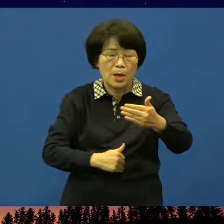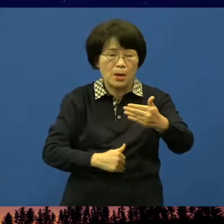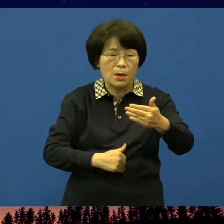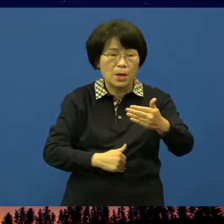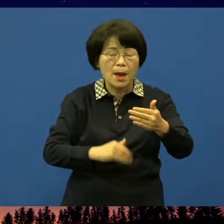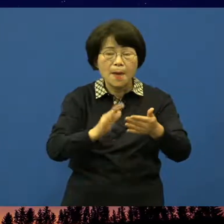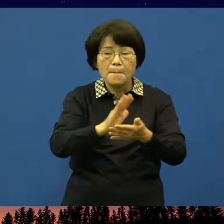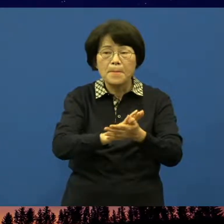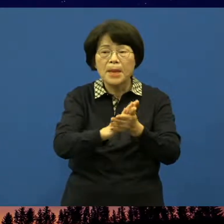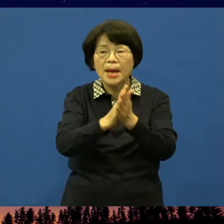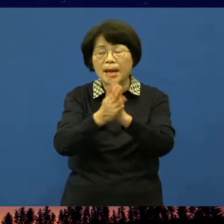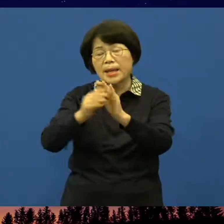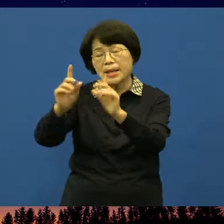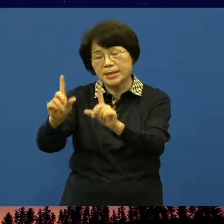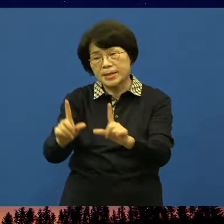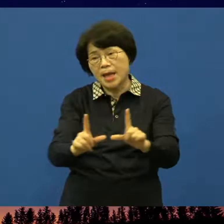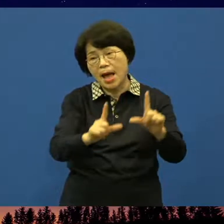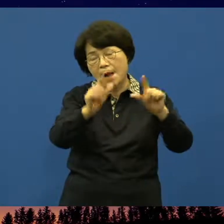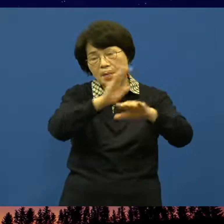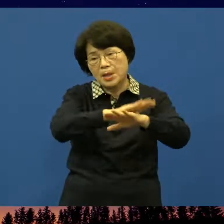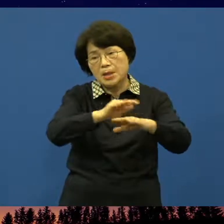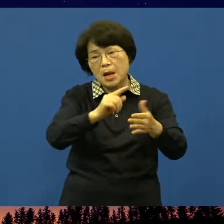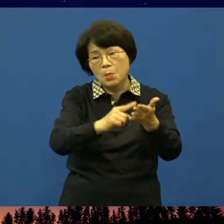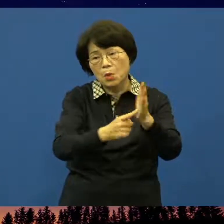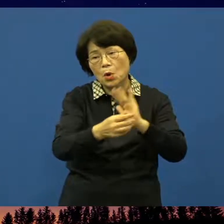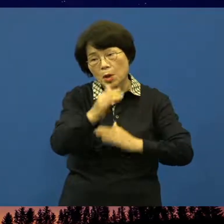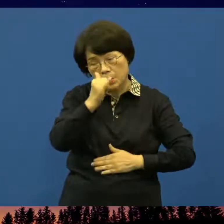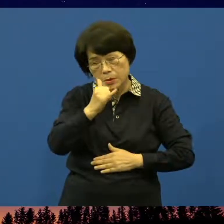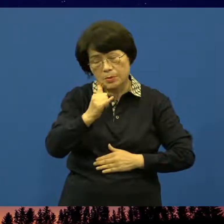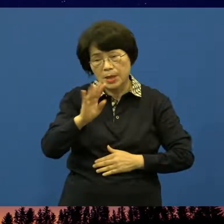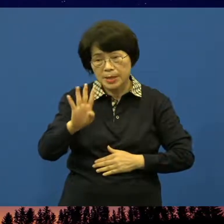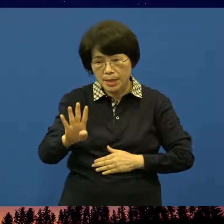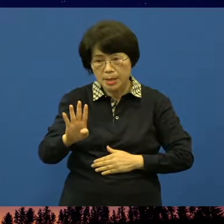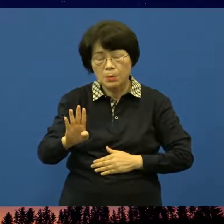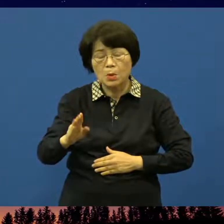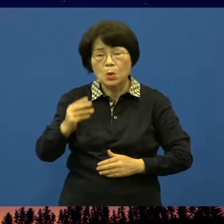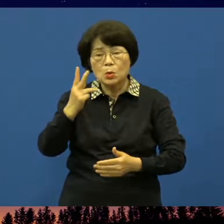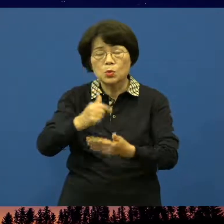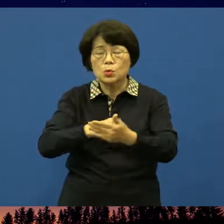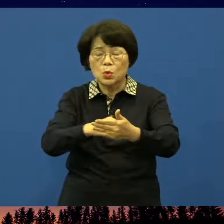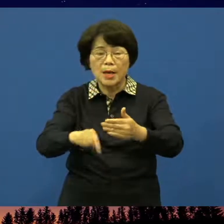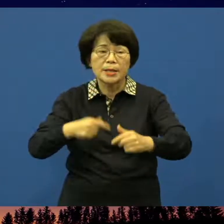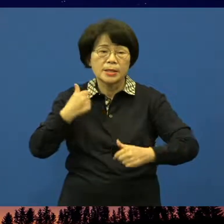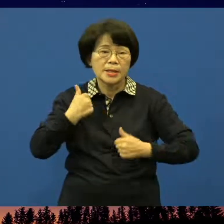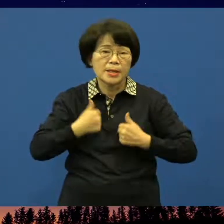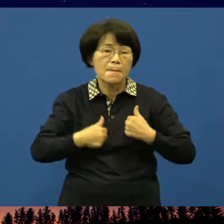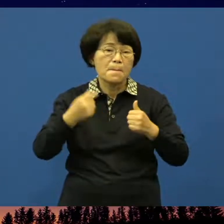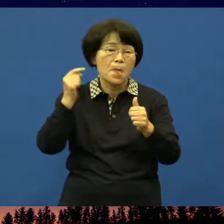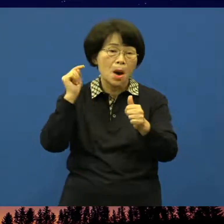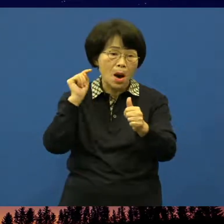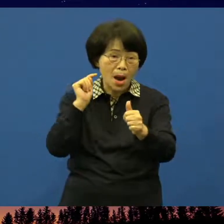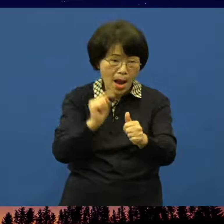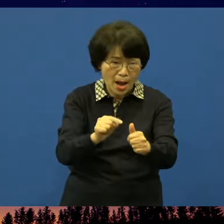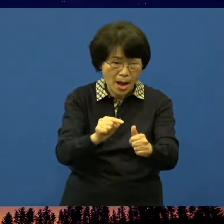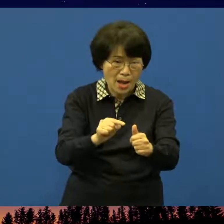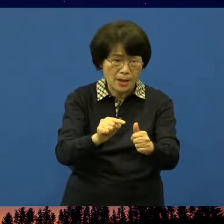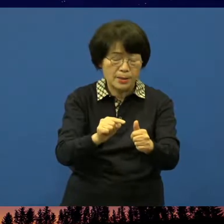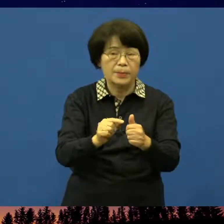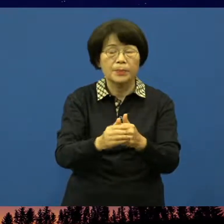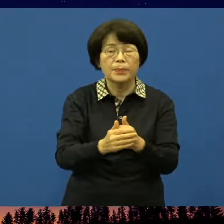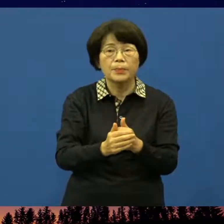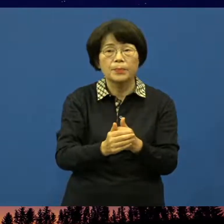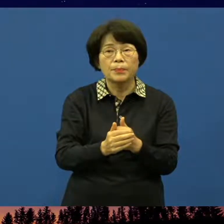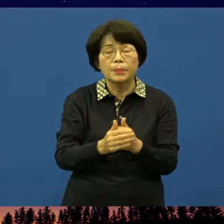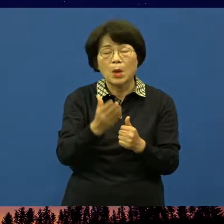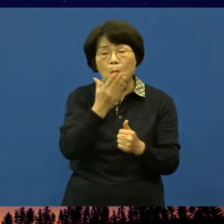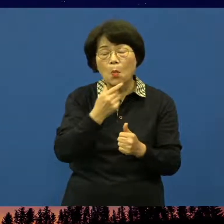삶을 잘 표현해주고 있는 겁니다. 그래서 4절에 주 안에서 기뻐하라, 그죠? 기뻐하라. 이 빌립보서의 주제이기도 하잖아요. 주 안에서 기뻐하라.